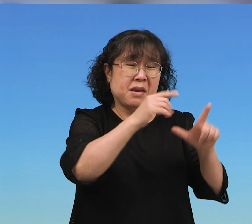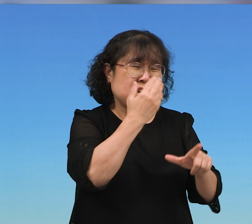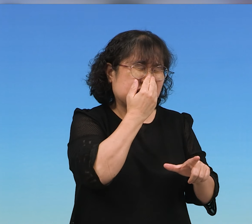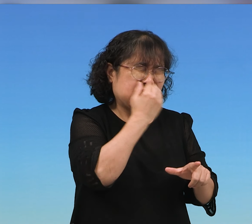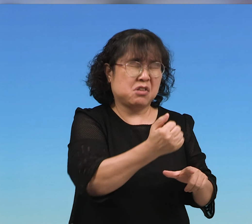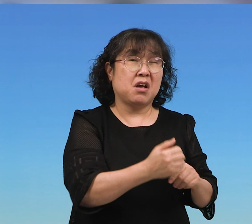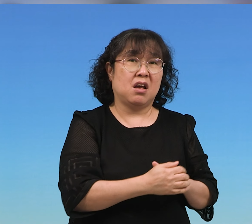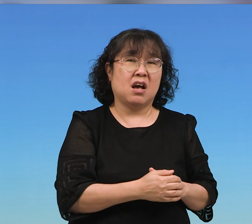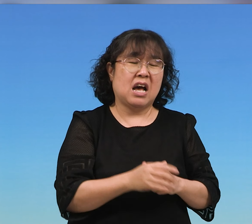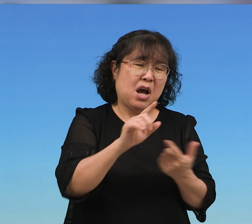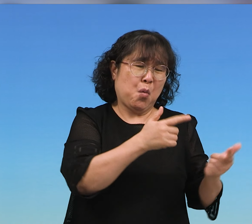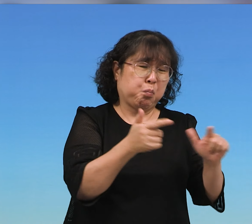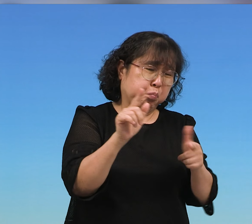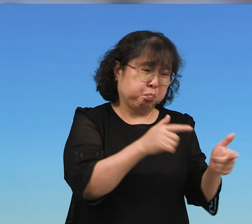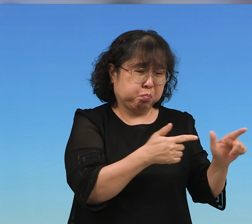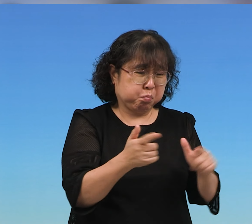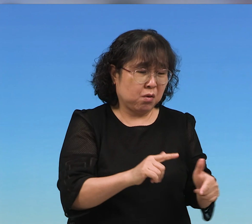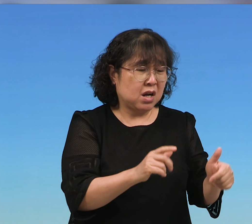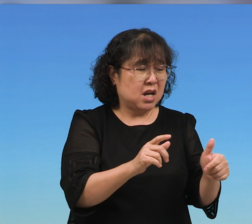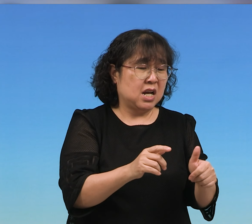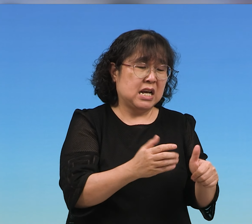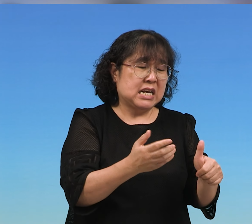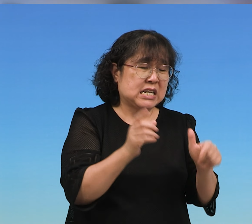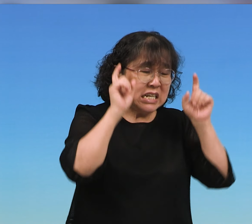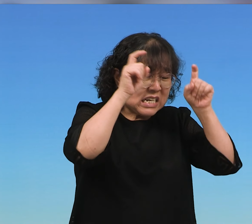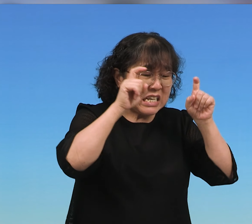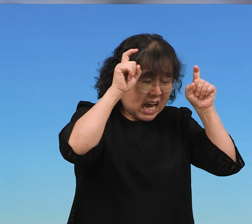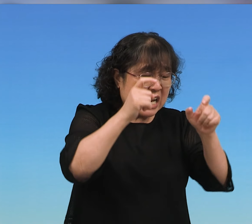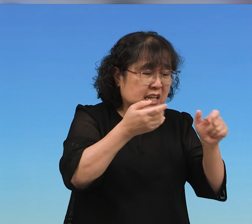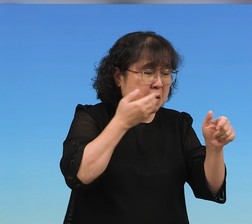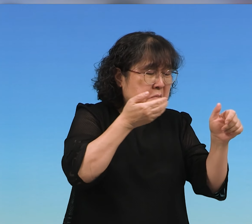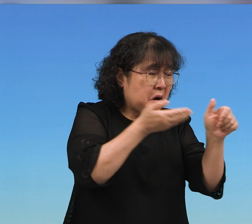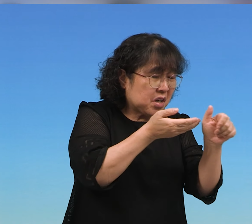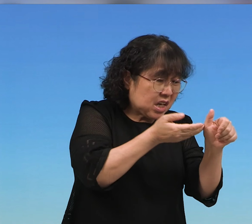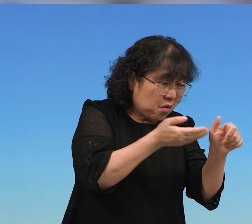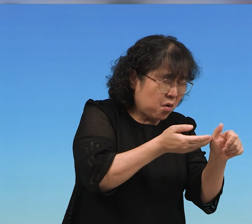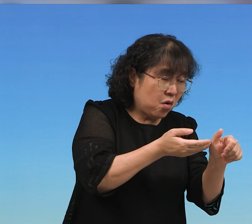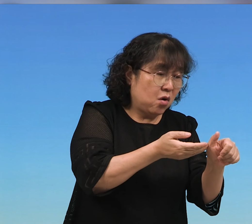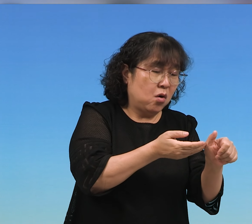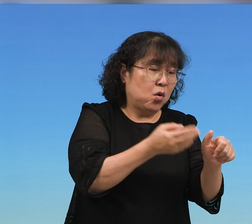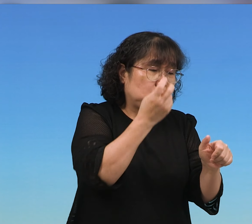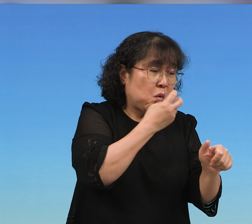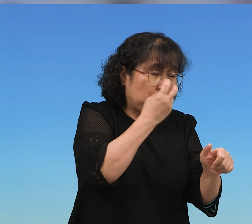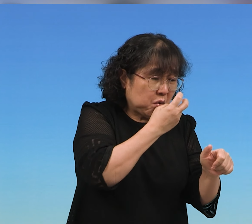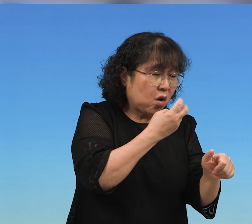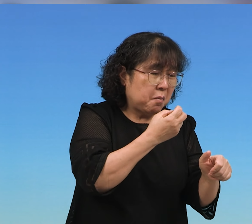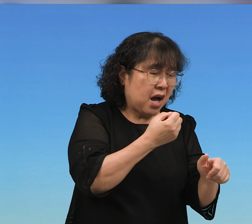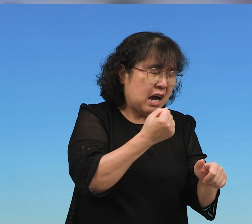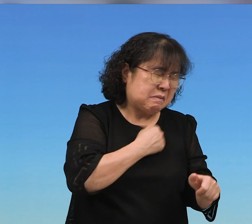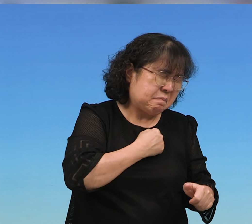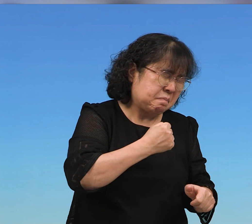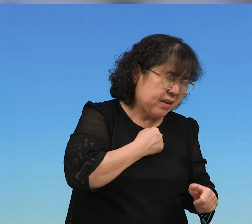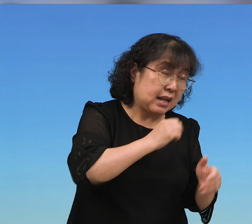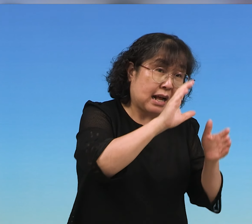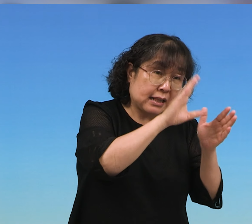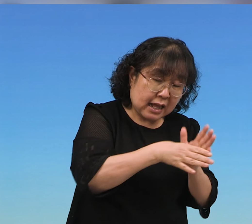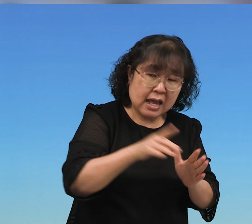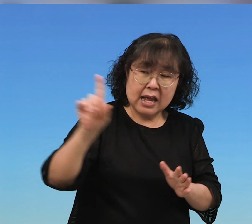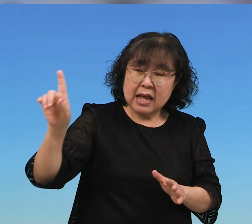보니까 삶이 권태예요. 하루 종일 그 양 몰고 양이나 먹이고 이 내 꼴이 이게 뭐냐고 그러고 있을